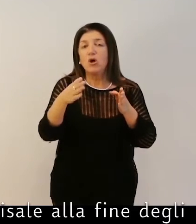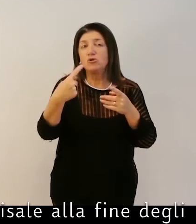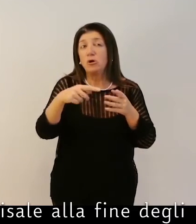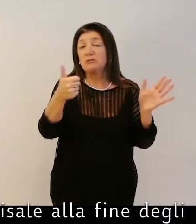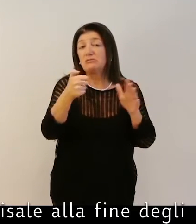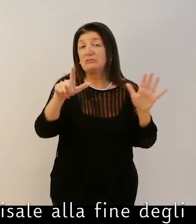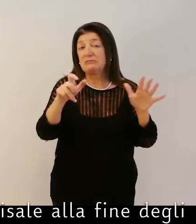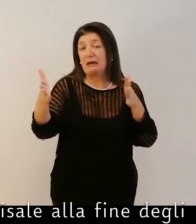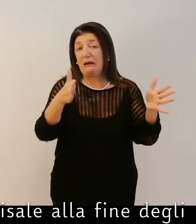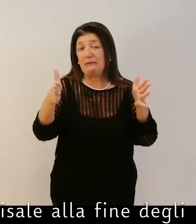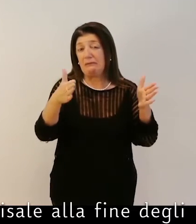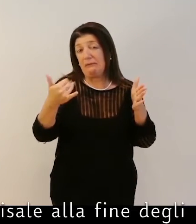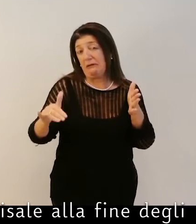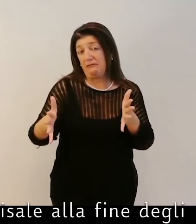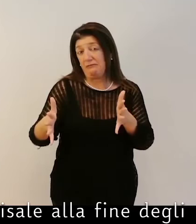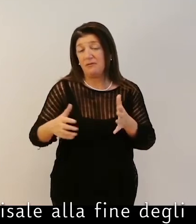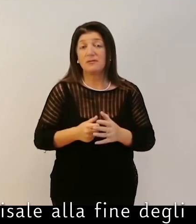del 600.